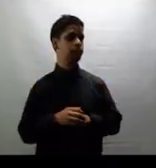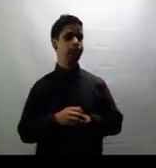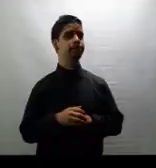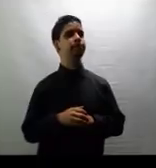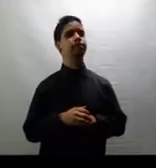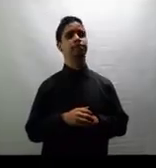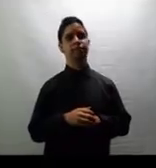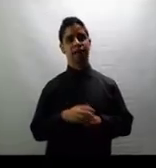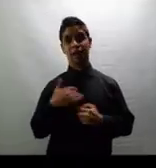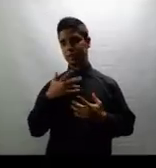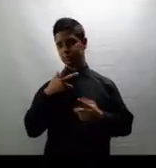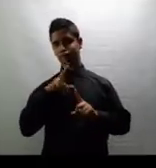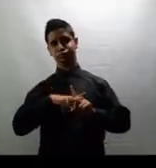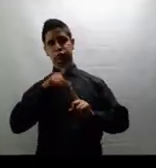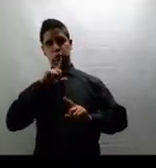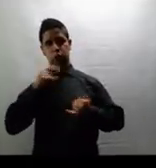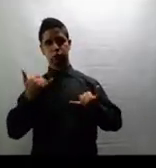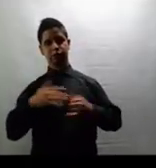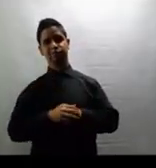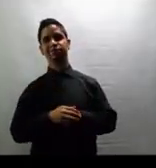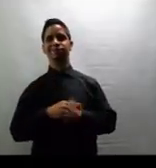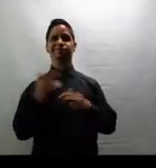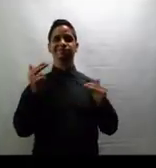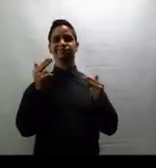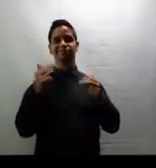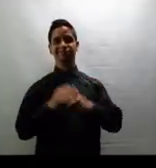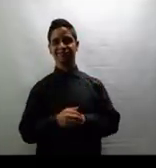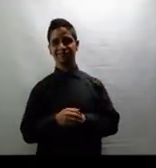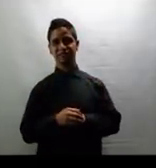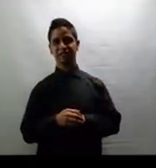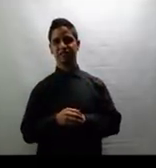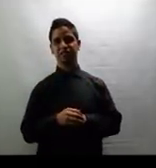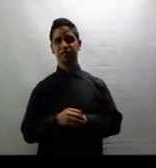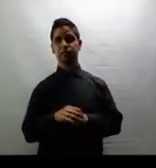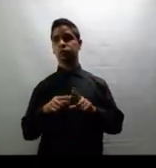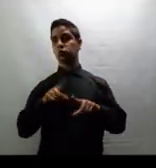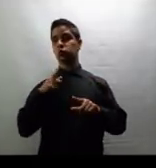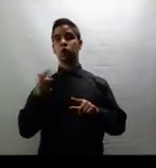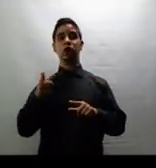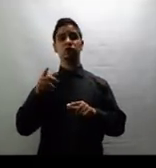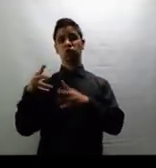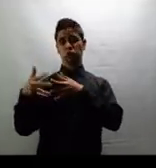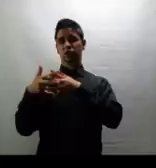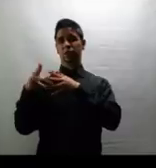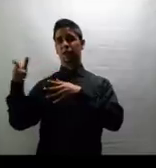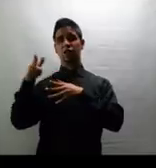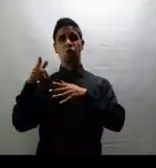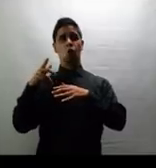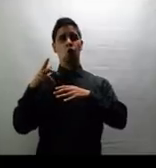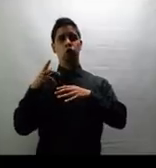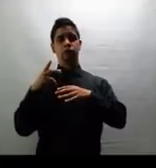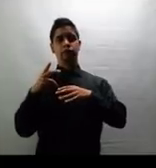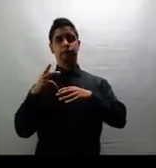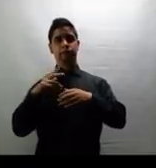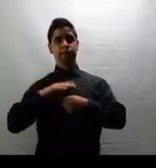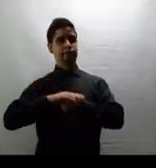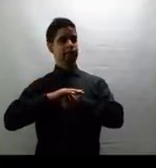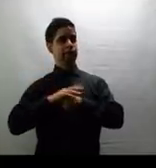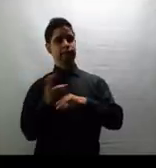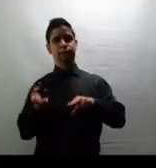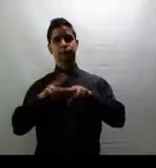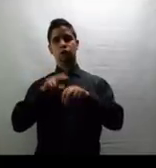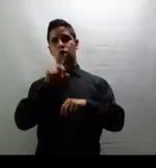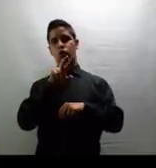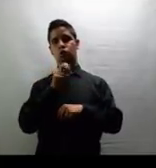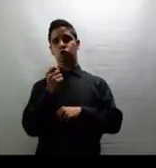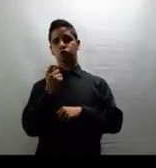que se calcula que en las últimas décadas en todo el continente americano los niveles de ansiedad aumentaron en un 12% no